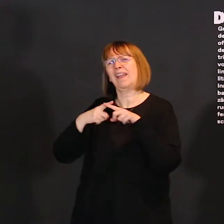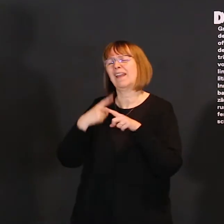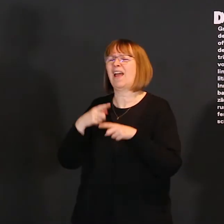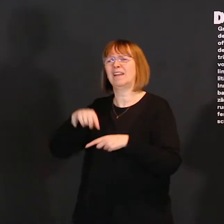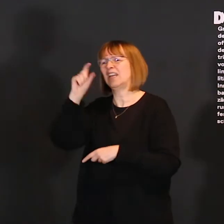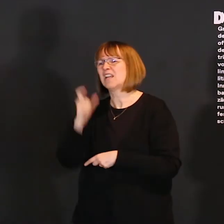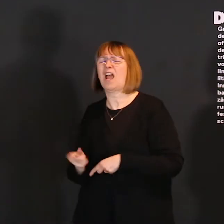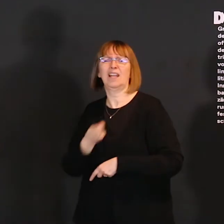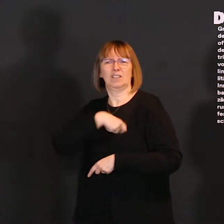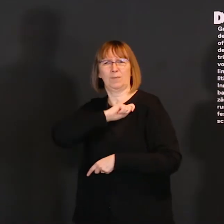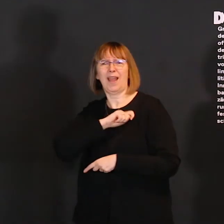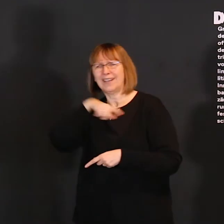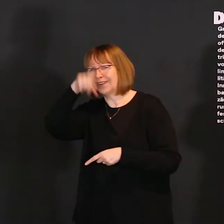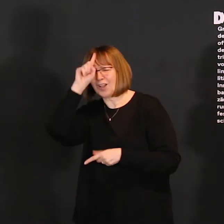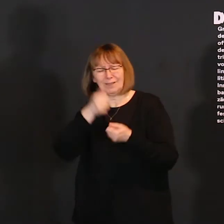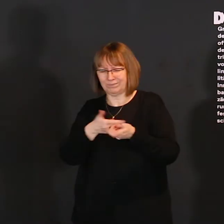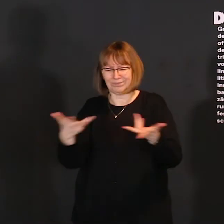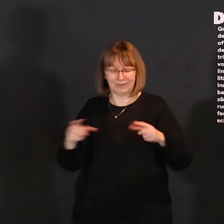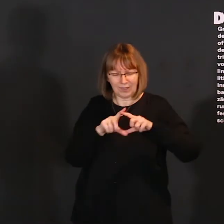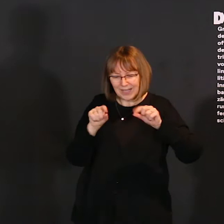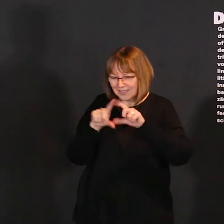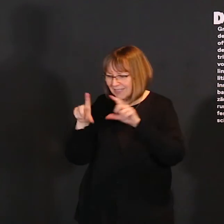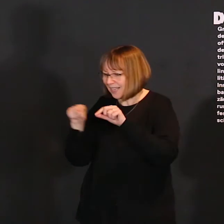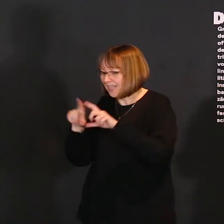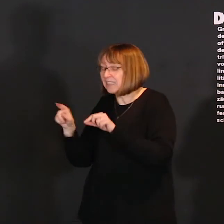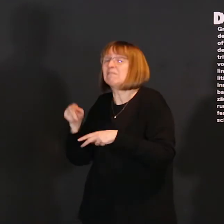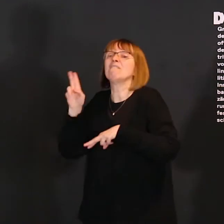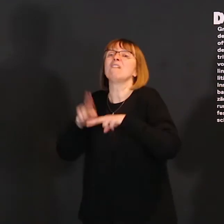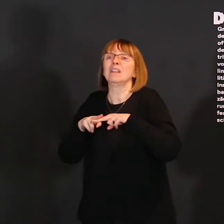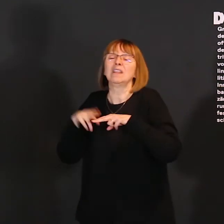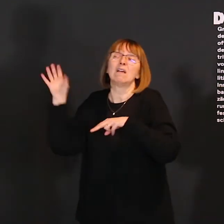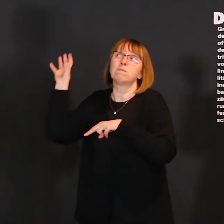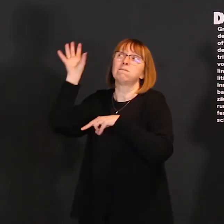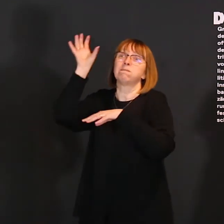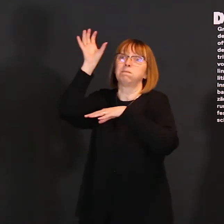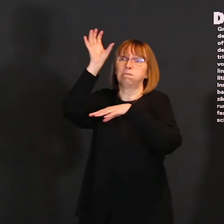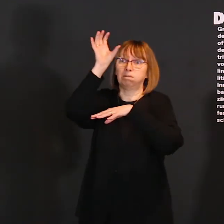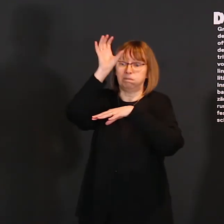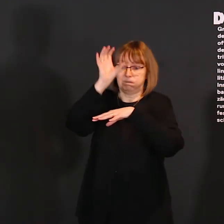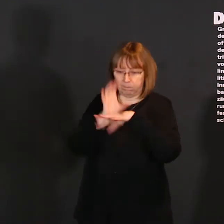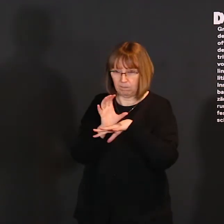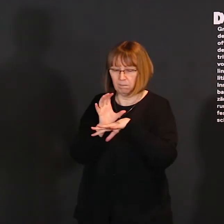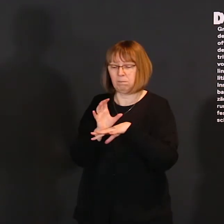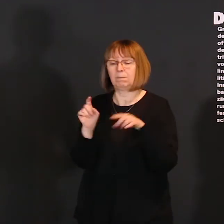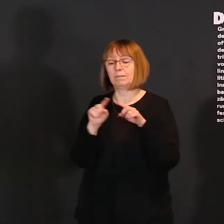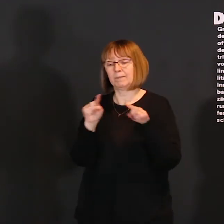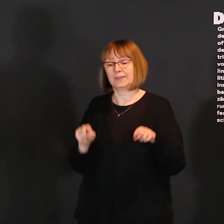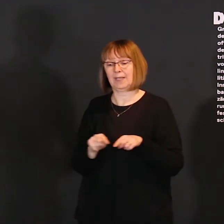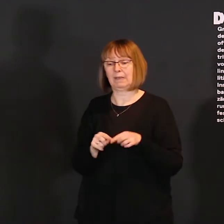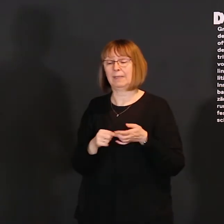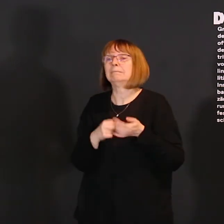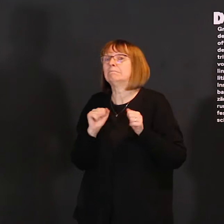Italien, Deutschland, dass man erwartete, dass man überall in diesen Ländern auch hätte ankommen können.